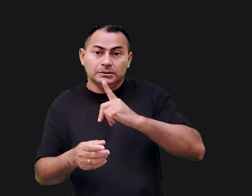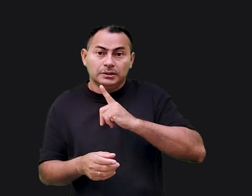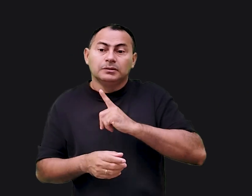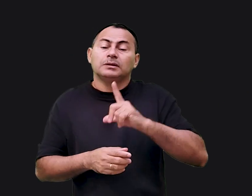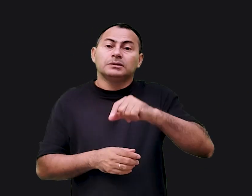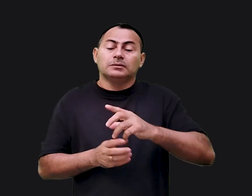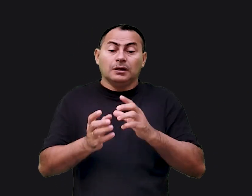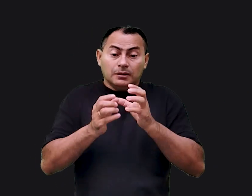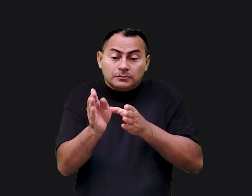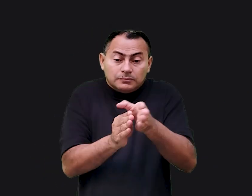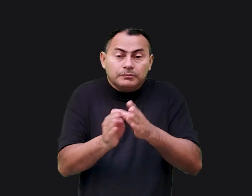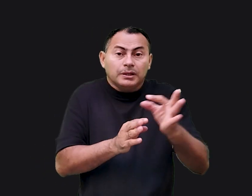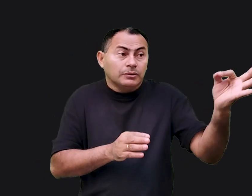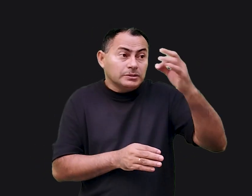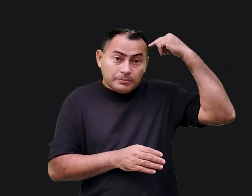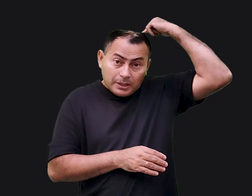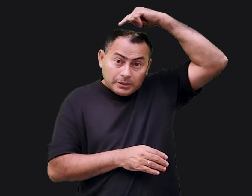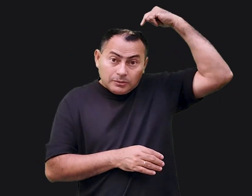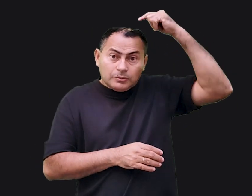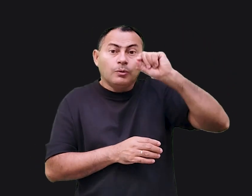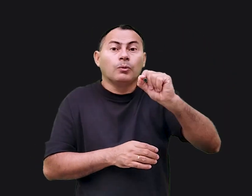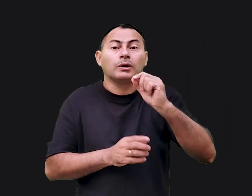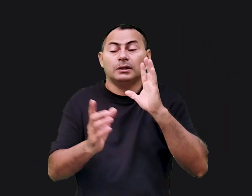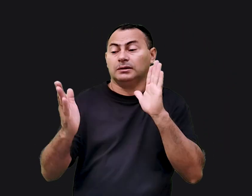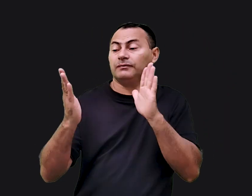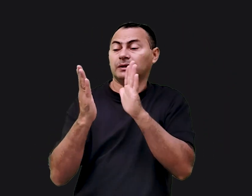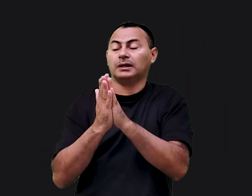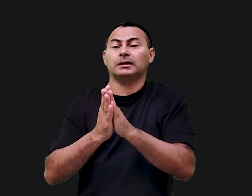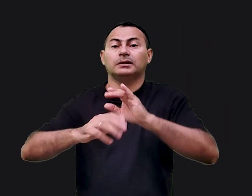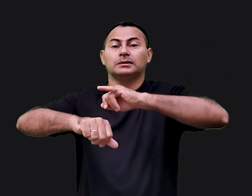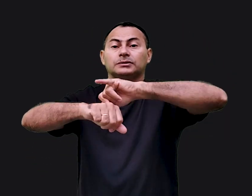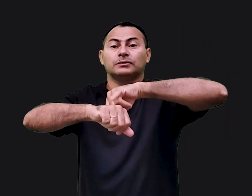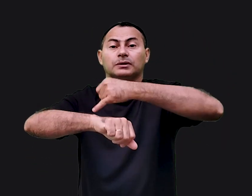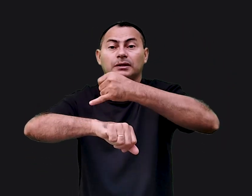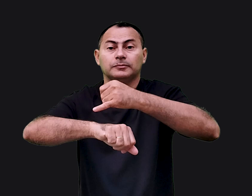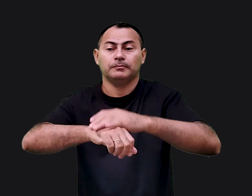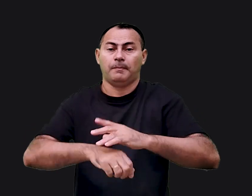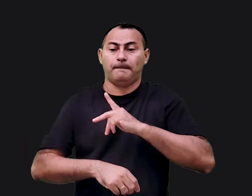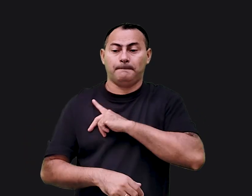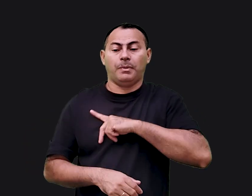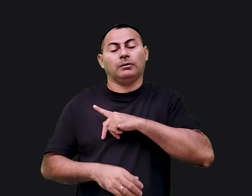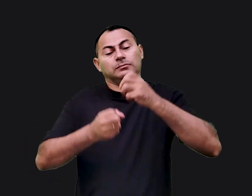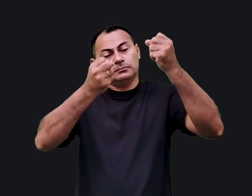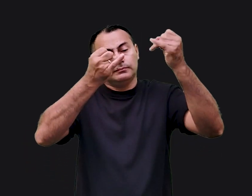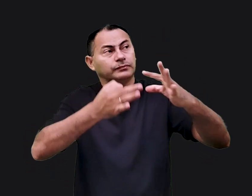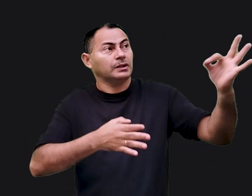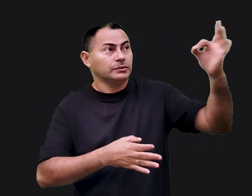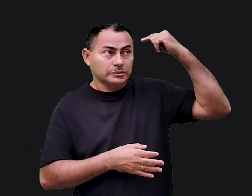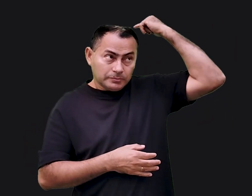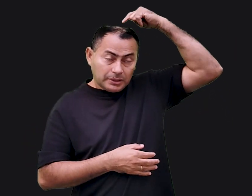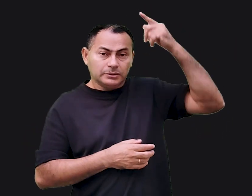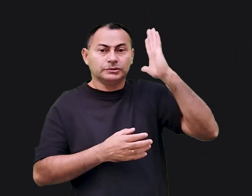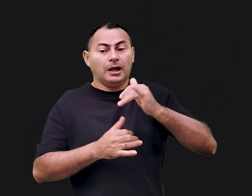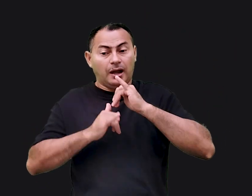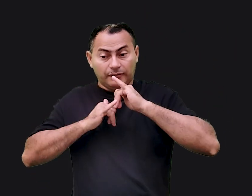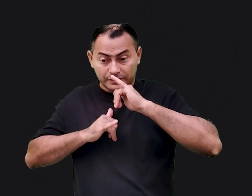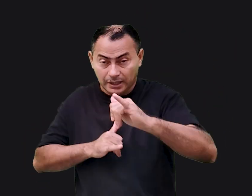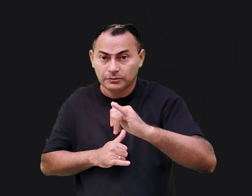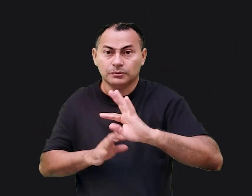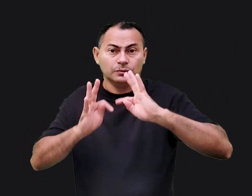haviam sido alertadas pelo Espírito Santo sobre o que ele enfrentaria em Jerusalém Paulo explicou que o espírito já tinha lhe avisado sobre